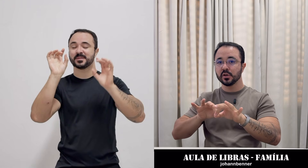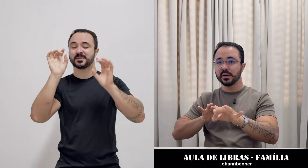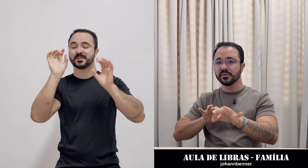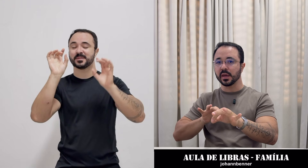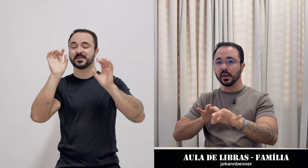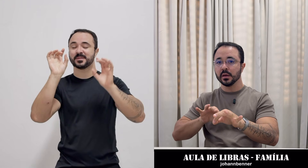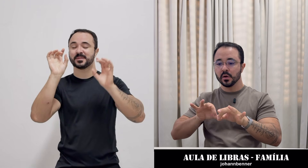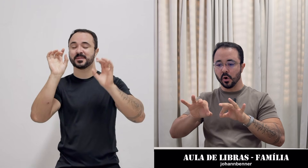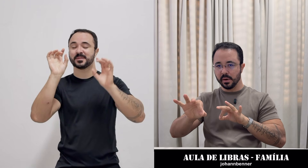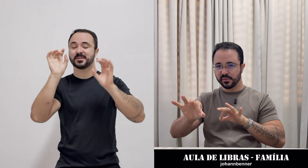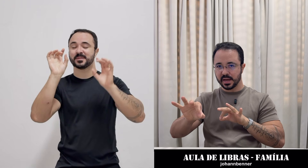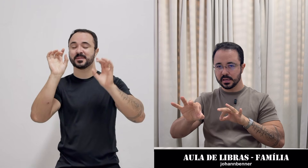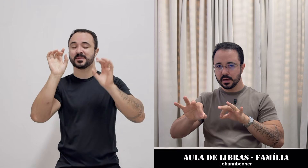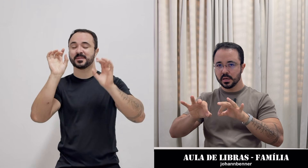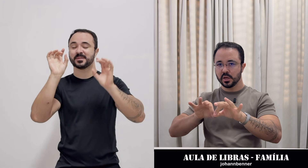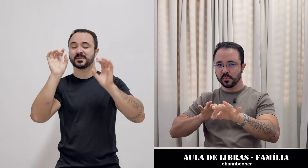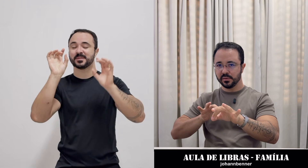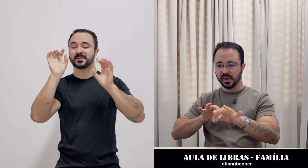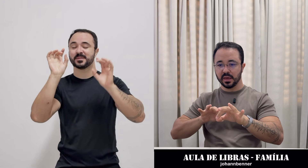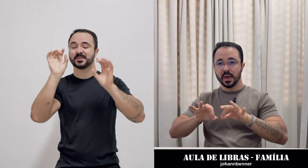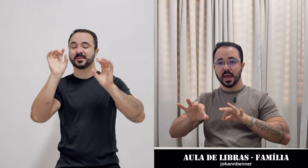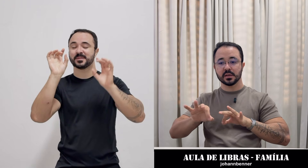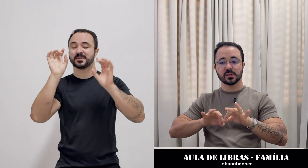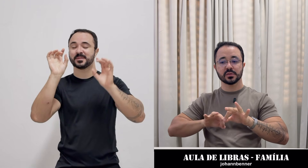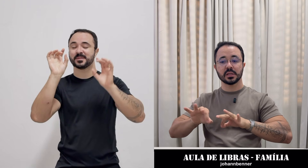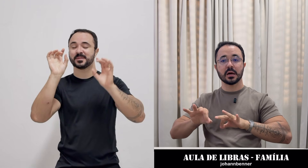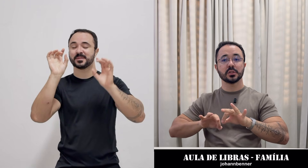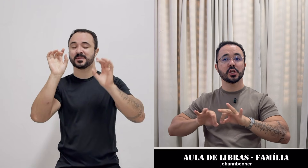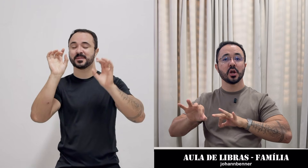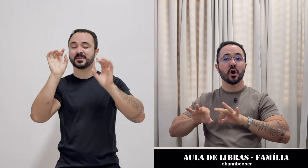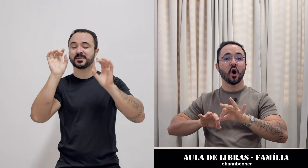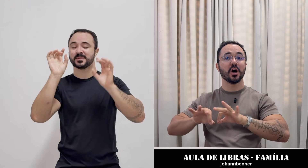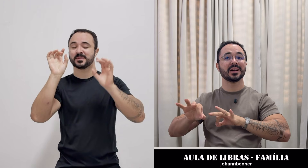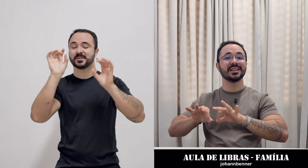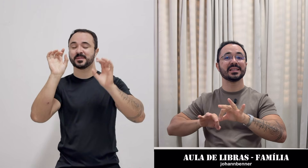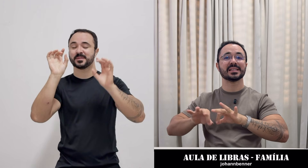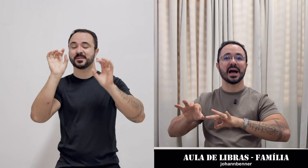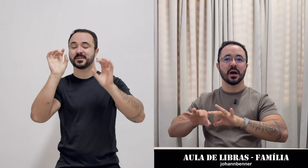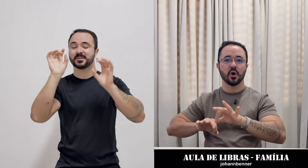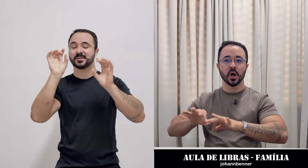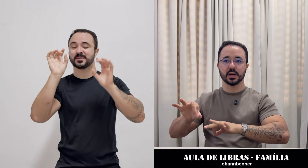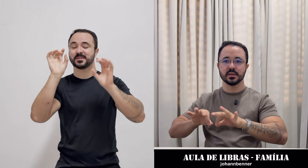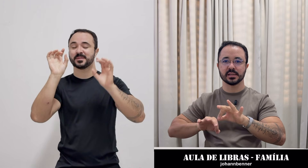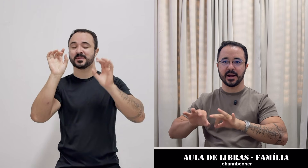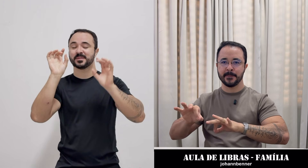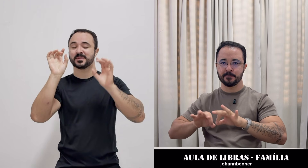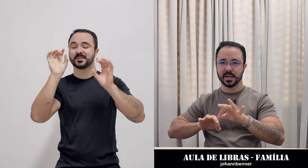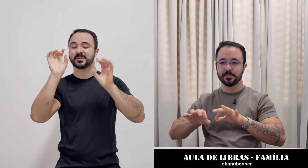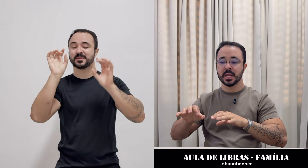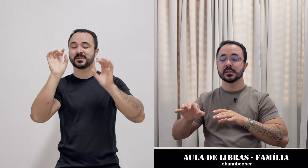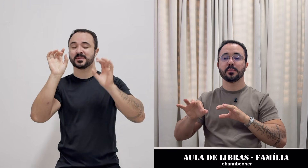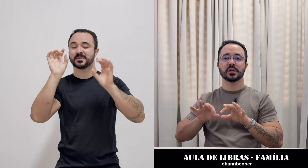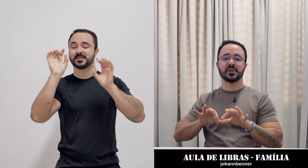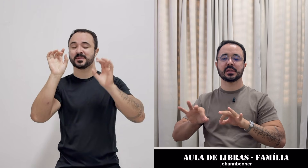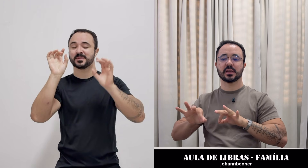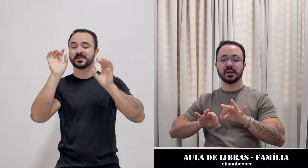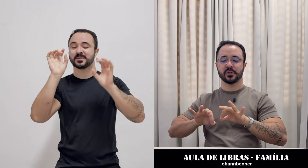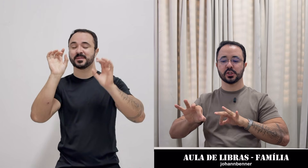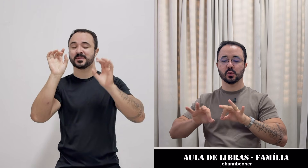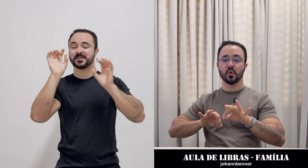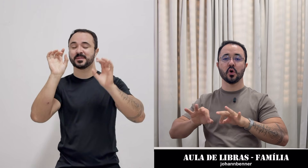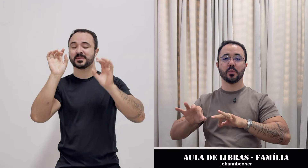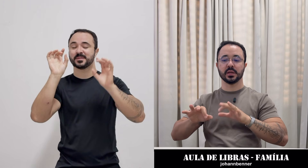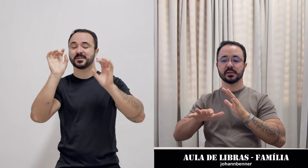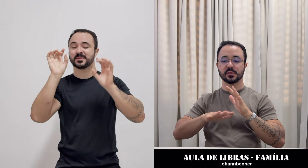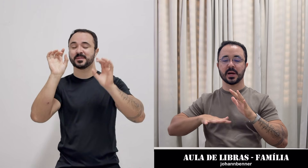vai e uma vem. Uma vai e uma vem. Esse é o sinal de organizar. Organizar. Tá? Você pode fazer aqui na